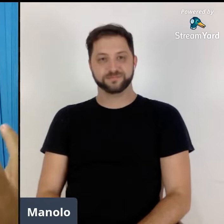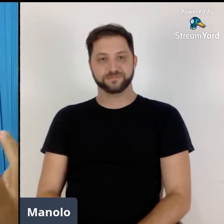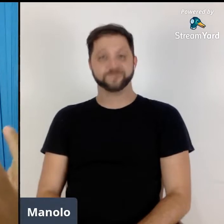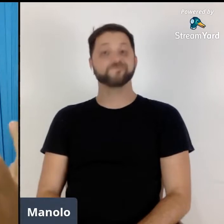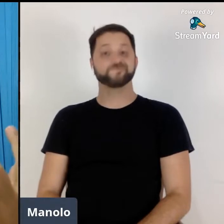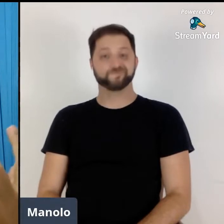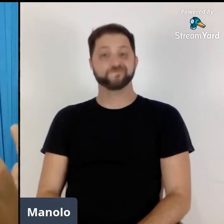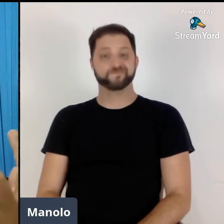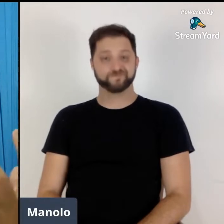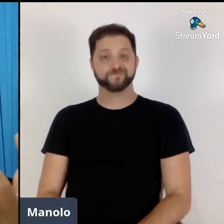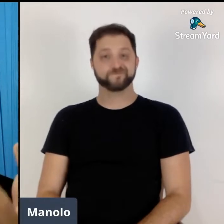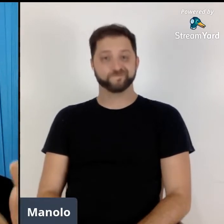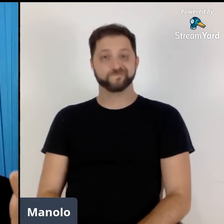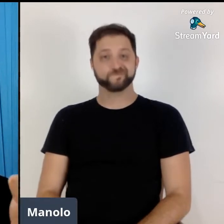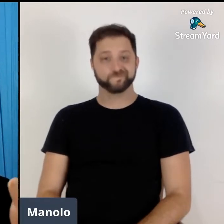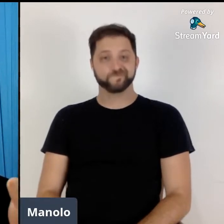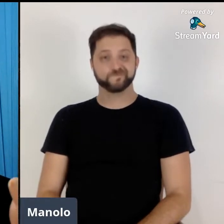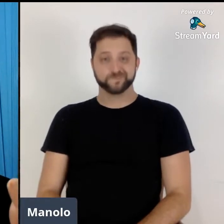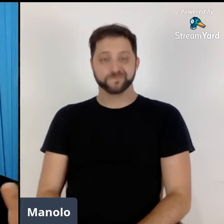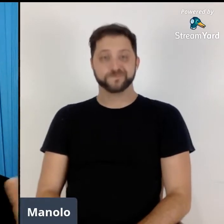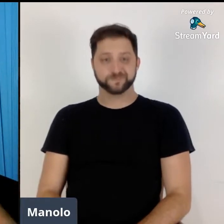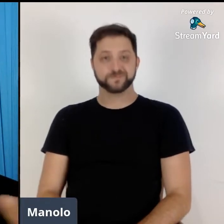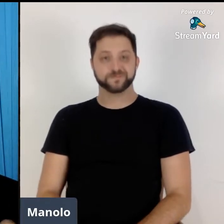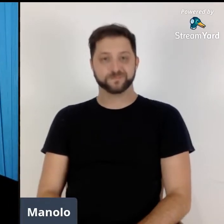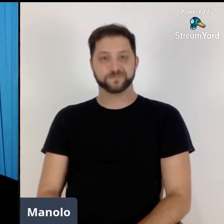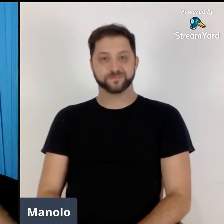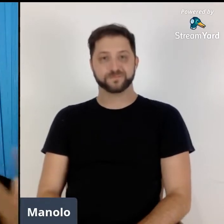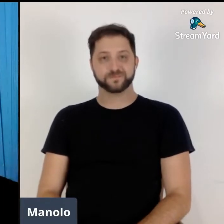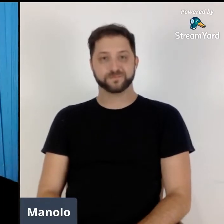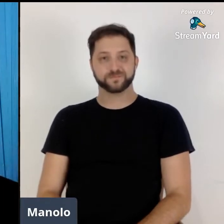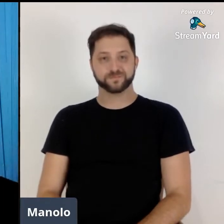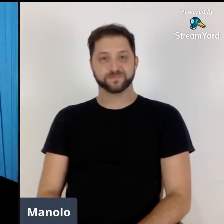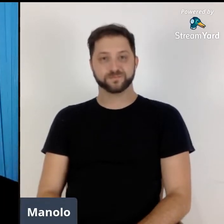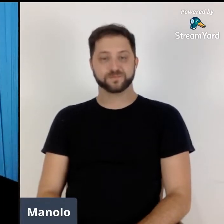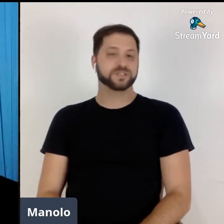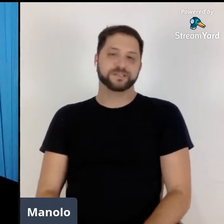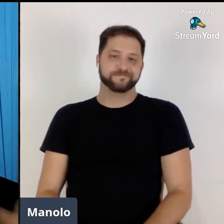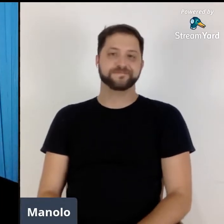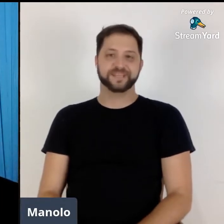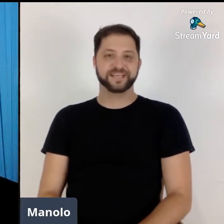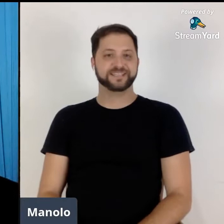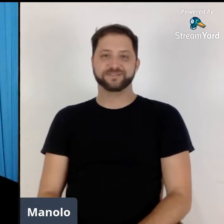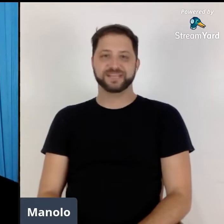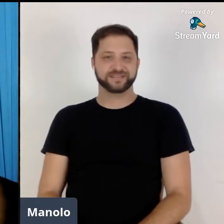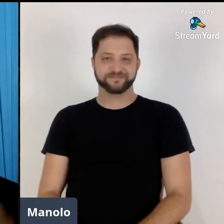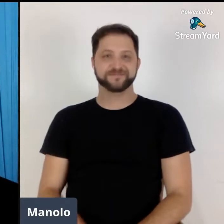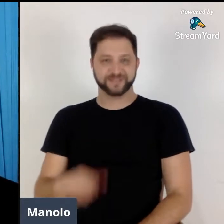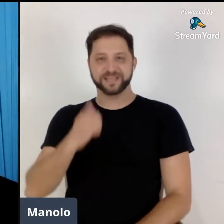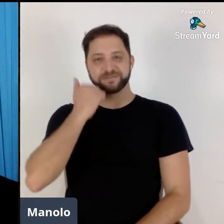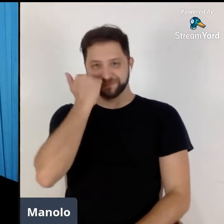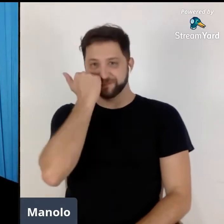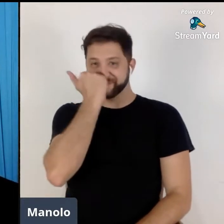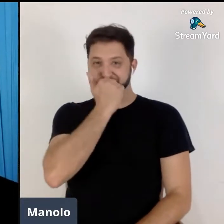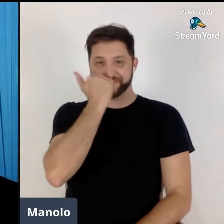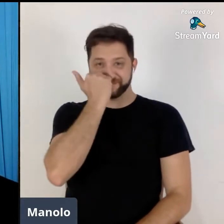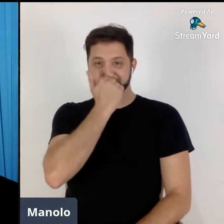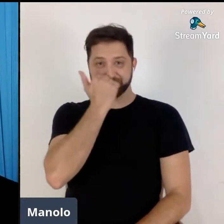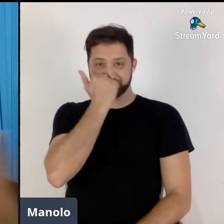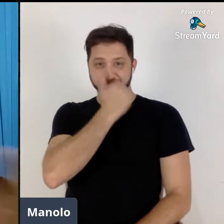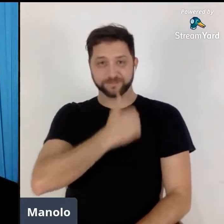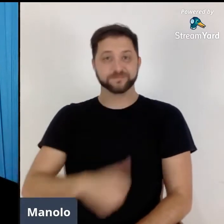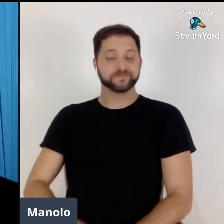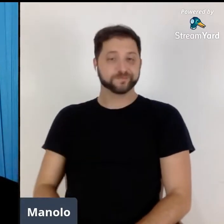e corrigir a legenda dos vídeos deles. É claro que as lives, é lógico, uma live de 1 hora é praticamente um trabalho hercúleo, vai